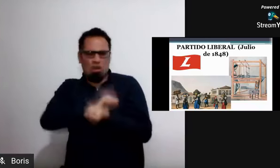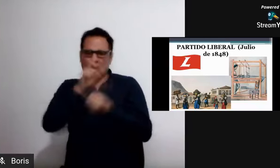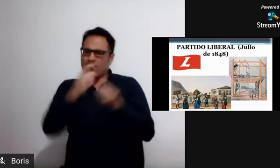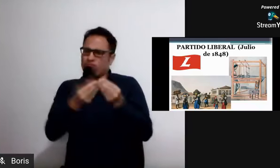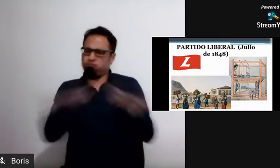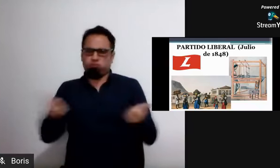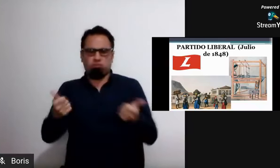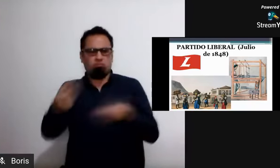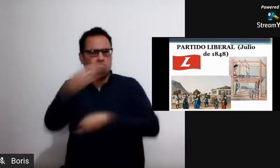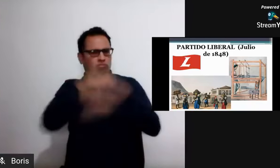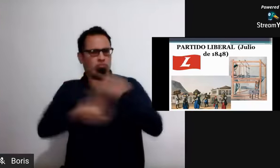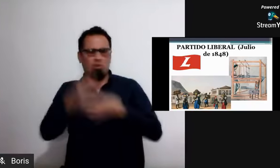cambios significativos